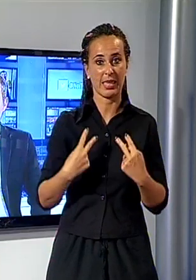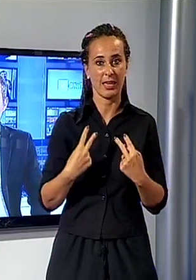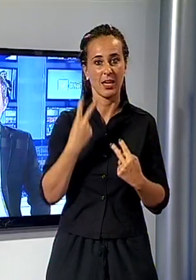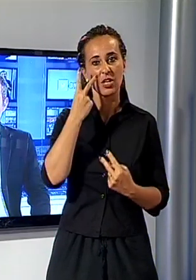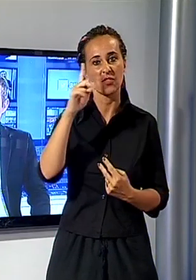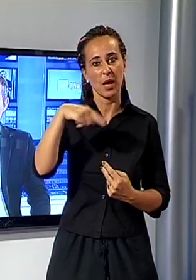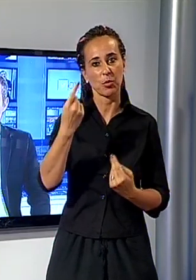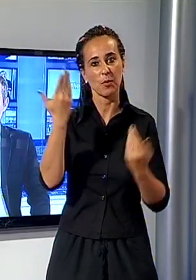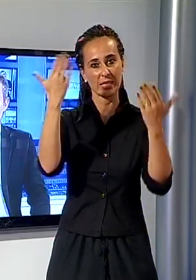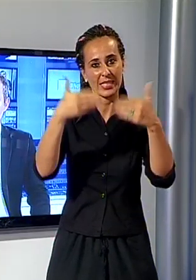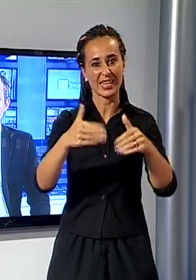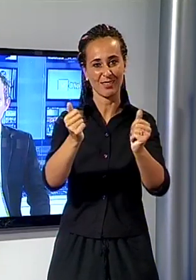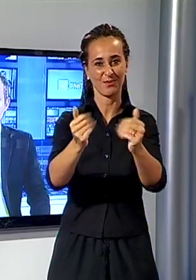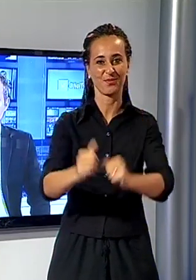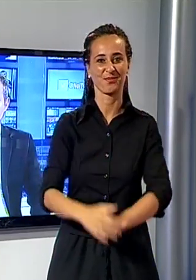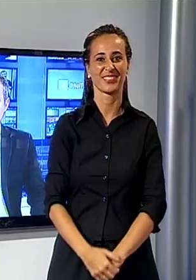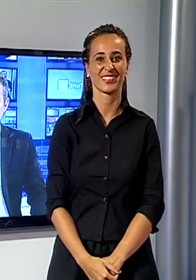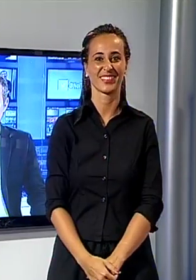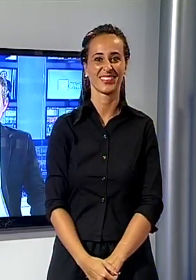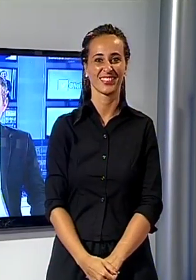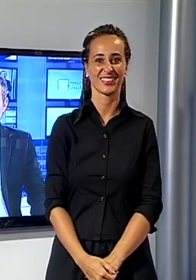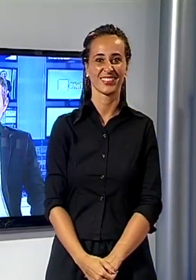Curti Giardina, e l'11 settembre il concerto del soprano Yuka Nakao. L'orchestra dell'Istituto Boccherini, diretta